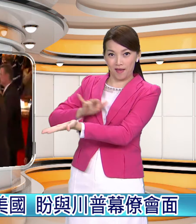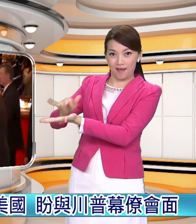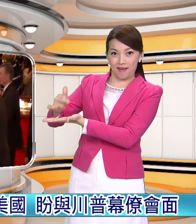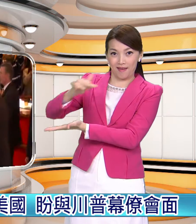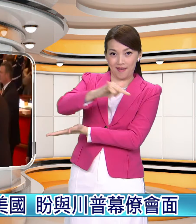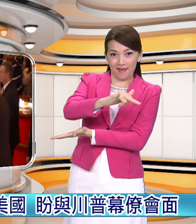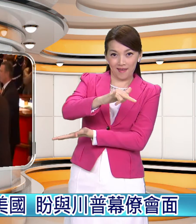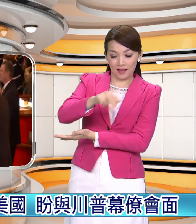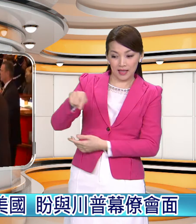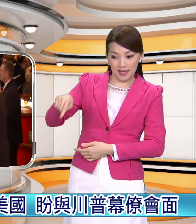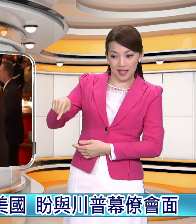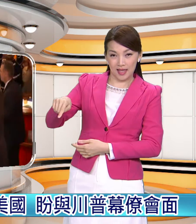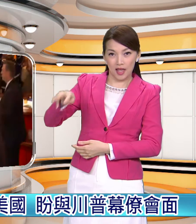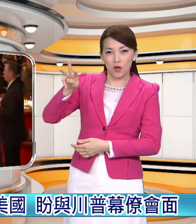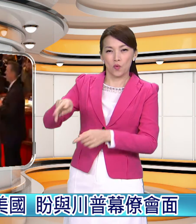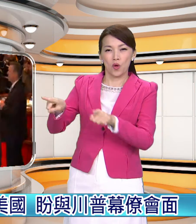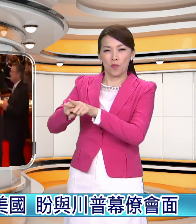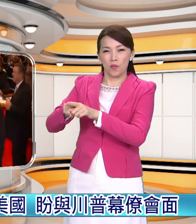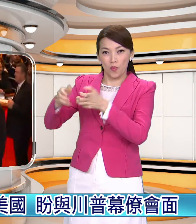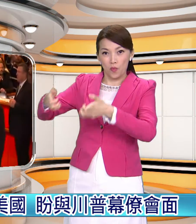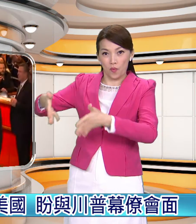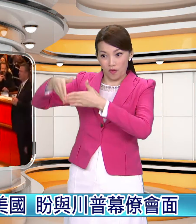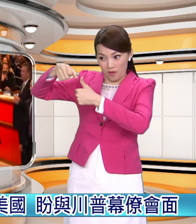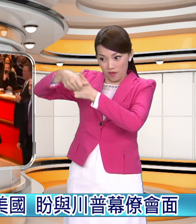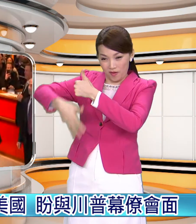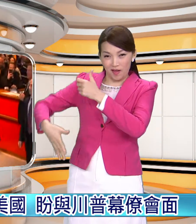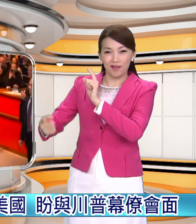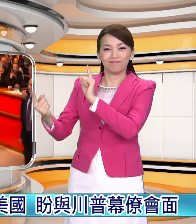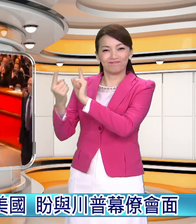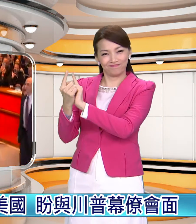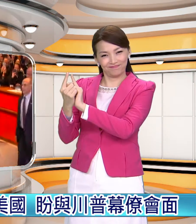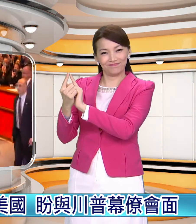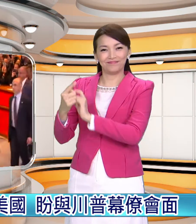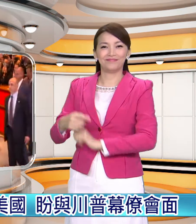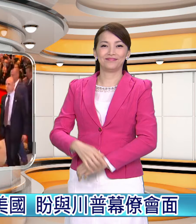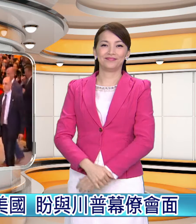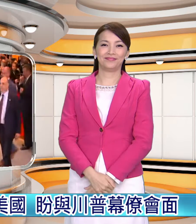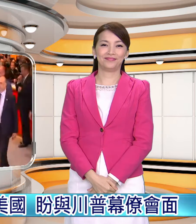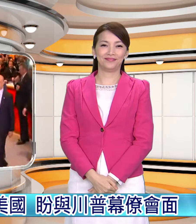境美国纽约和川普重要的幕僚见面。